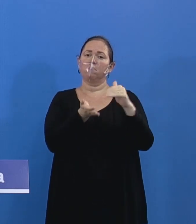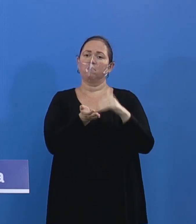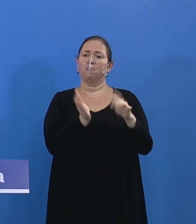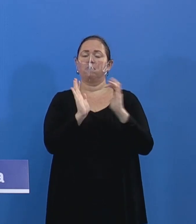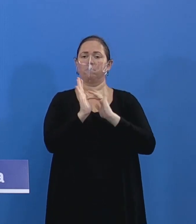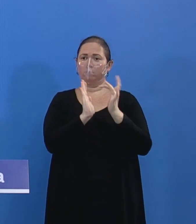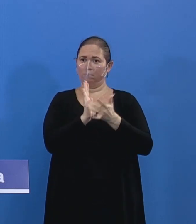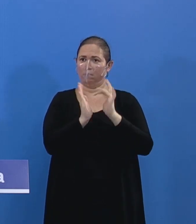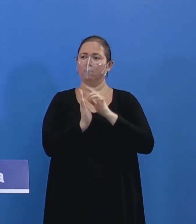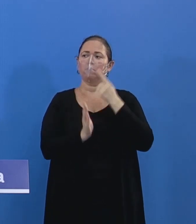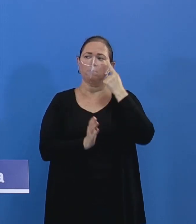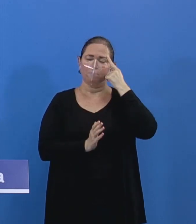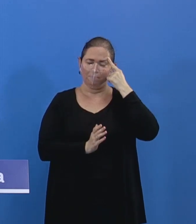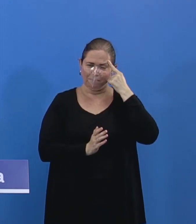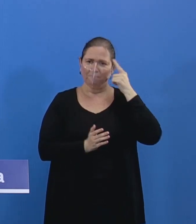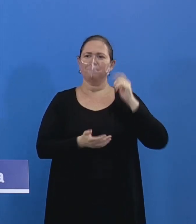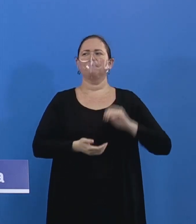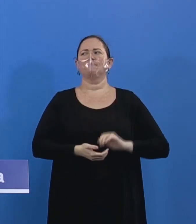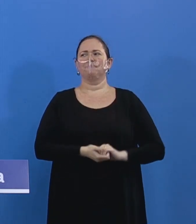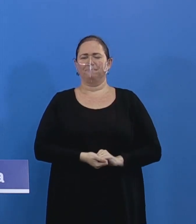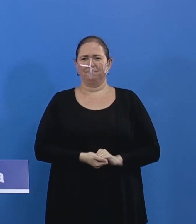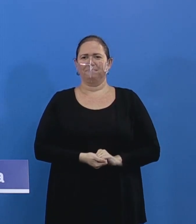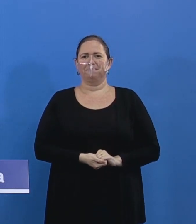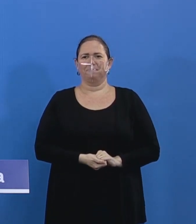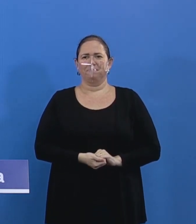municipal de saúde, Dr. Jailson Correia.